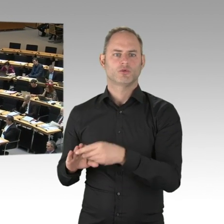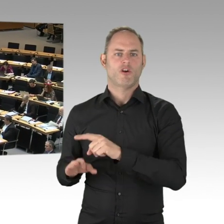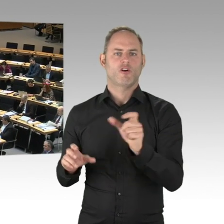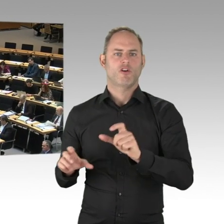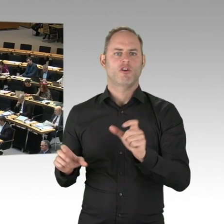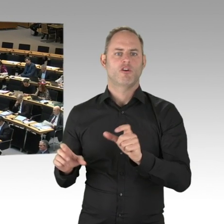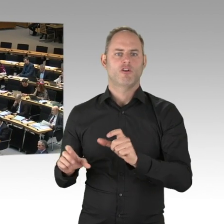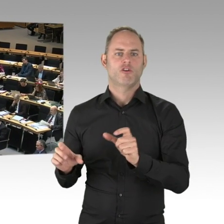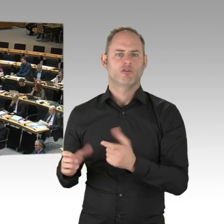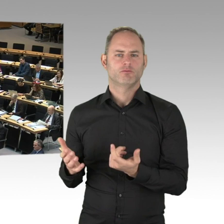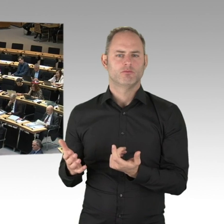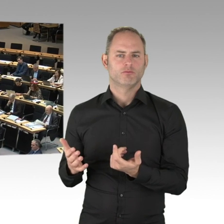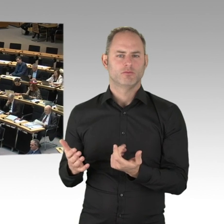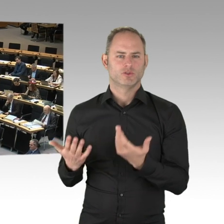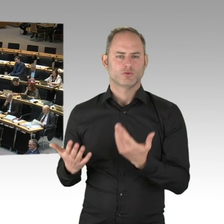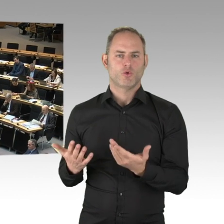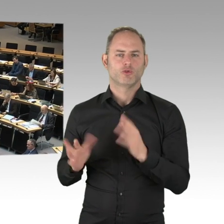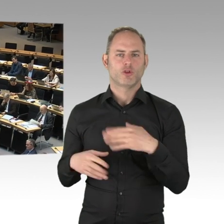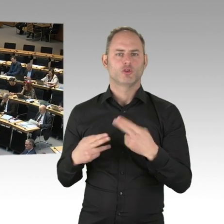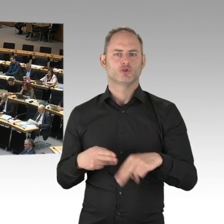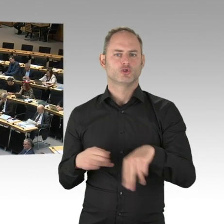dem Deckmantel der Linken zusammen?